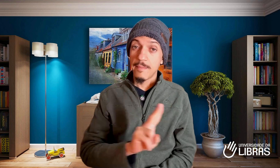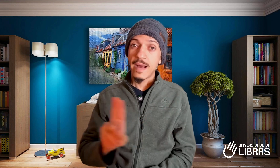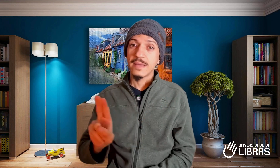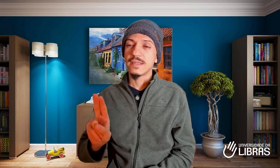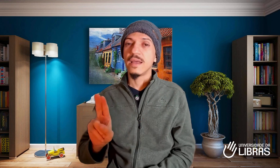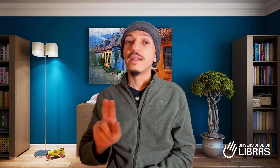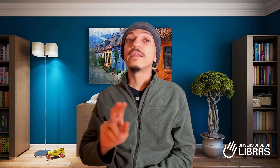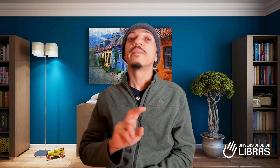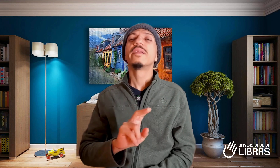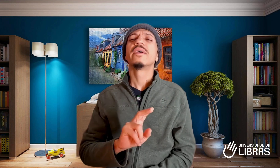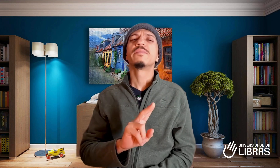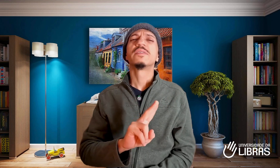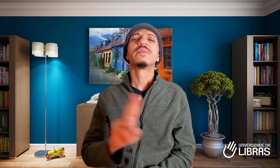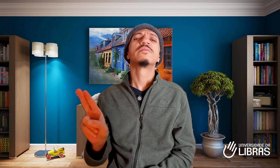mas ele também tem essa mesma expressão facial.